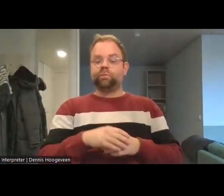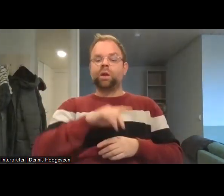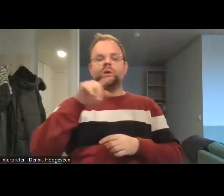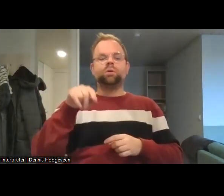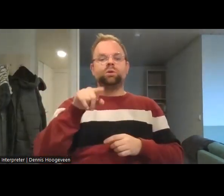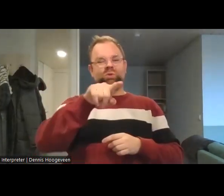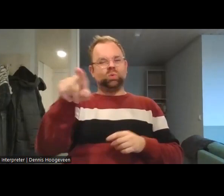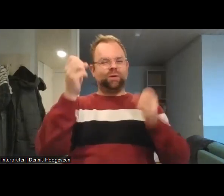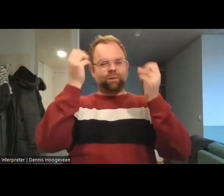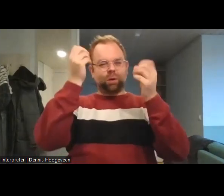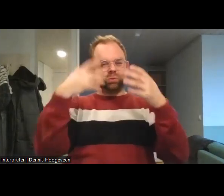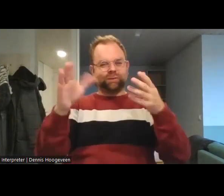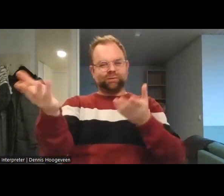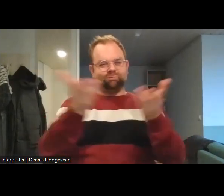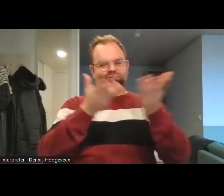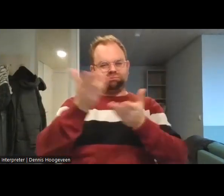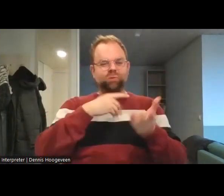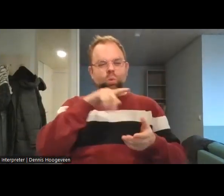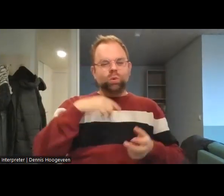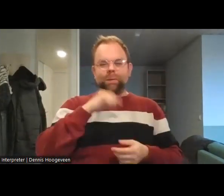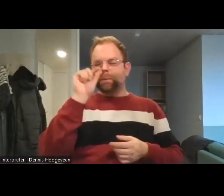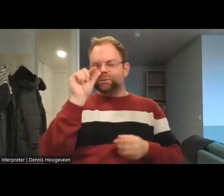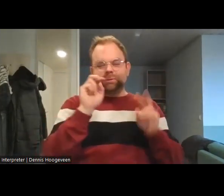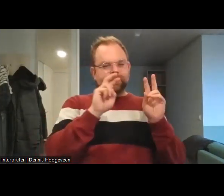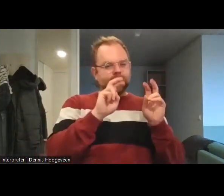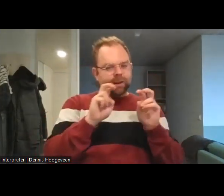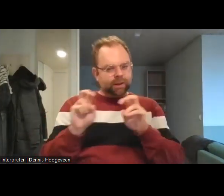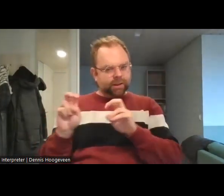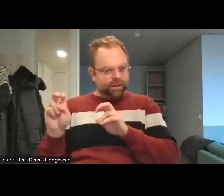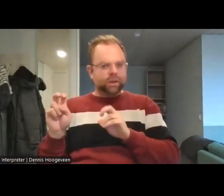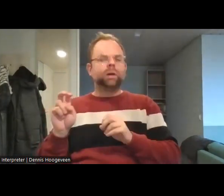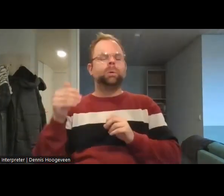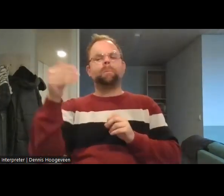la parole et vous donner une chance